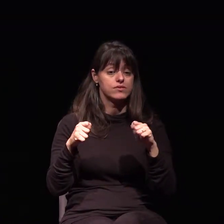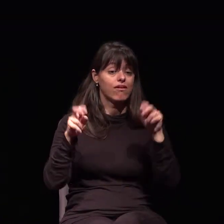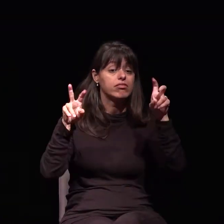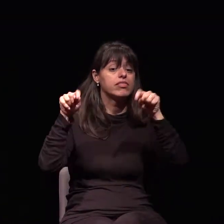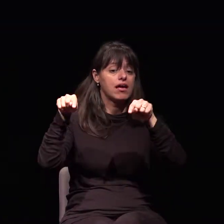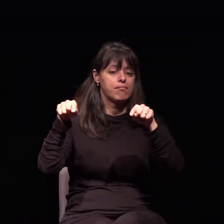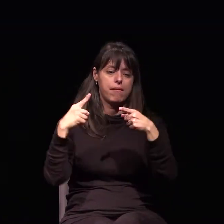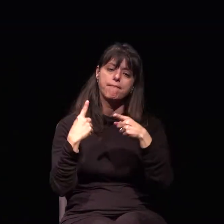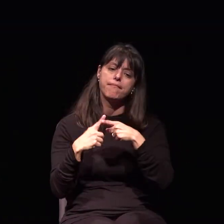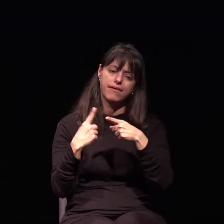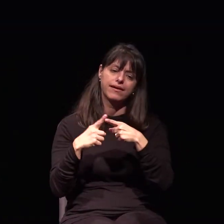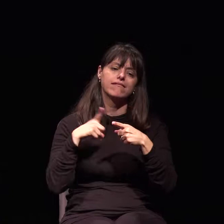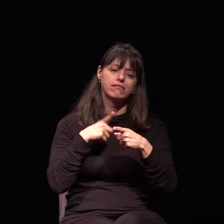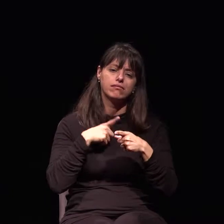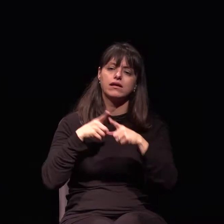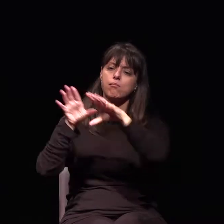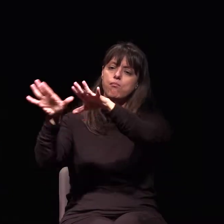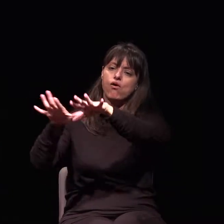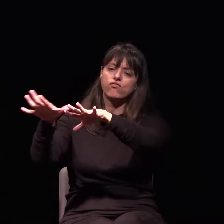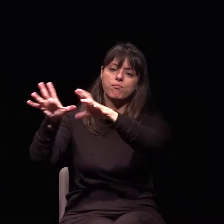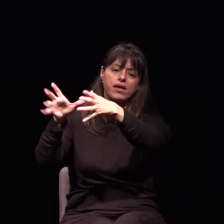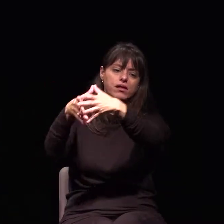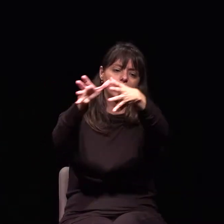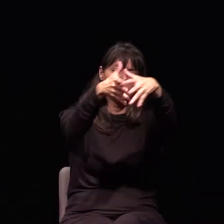aos movimentos feministas que